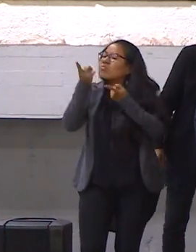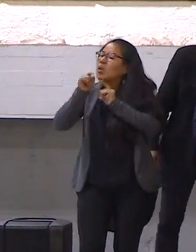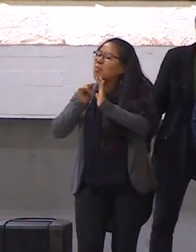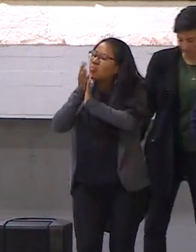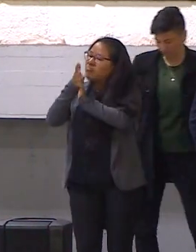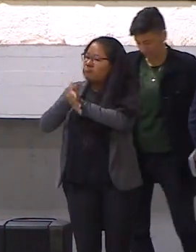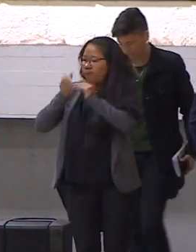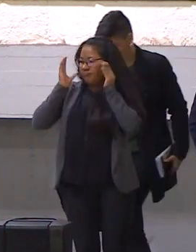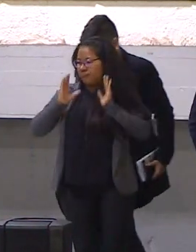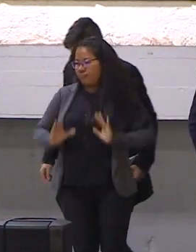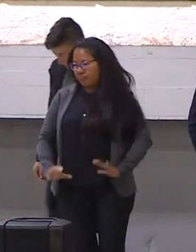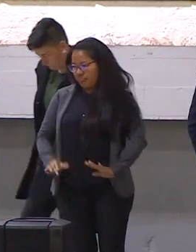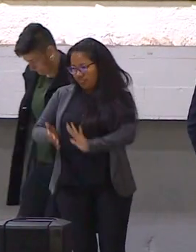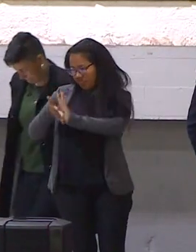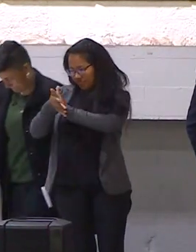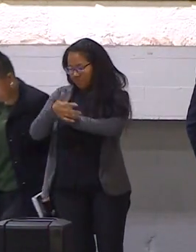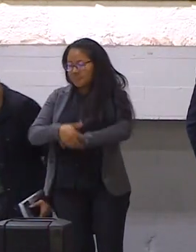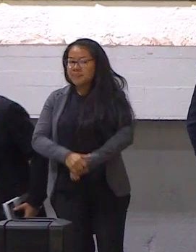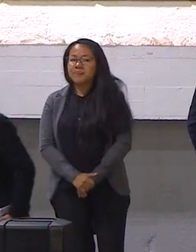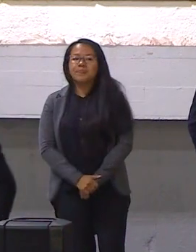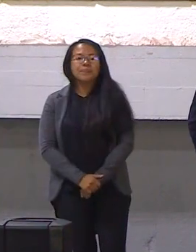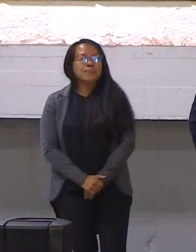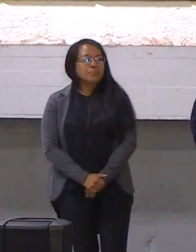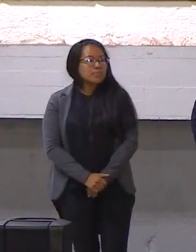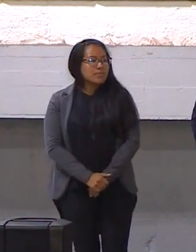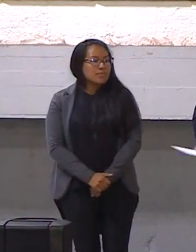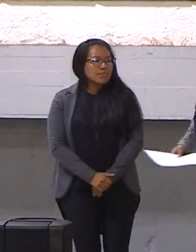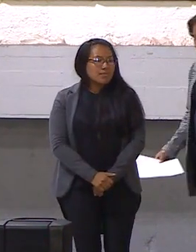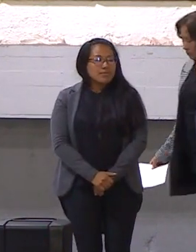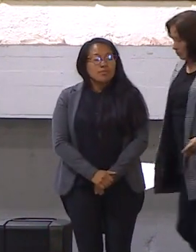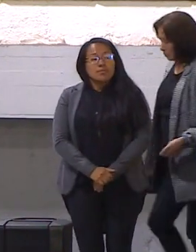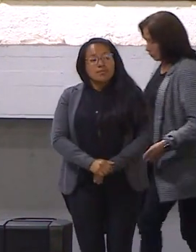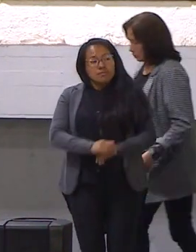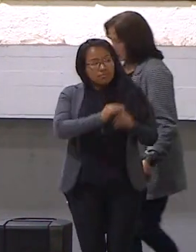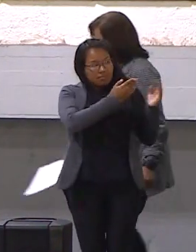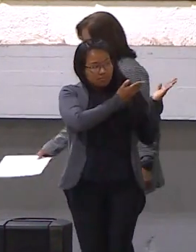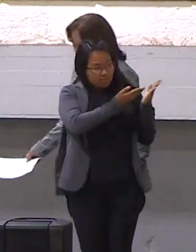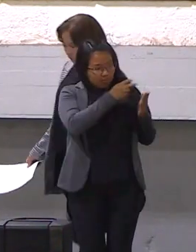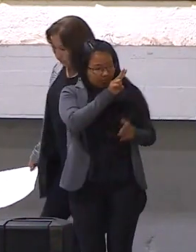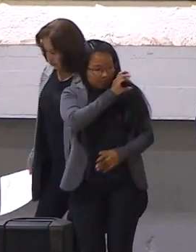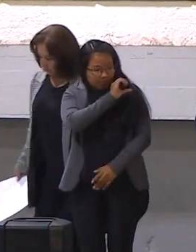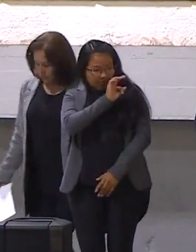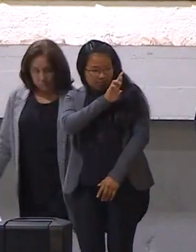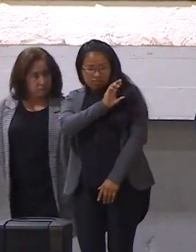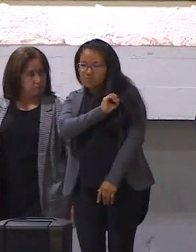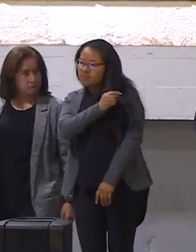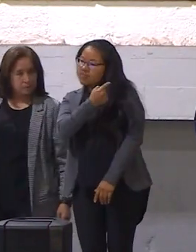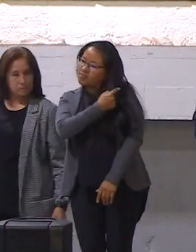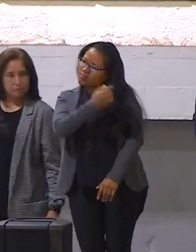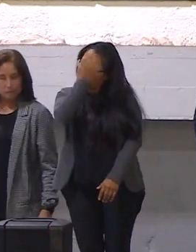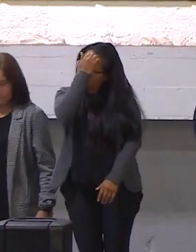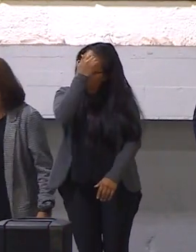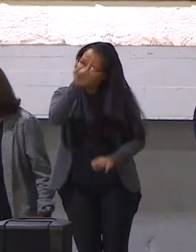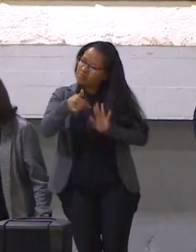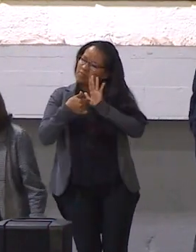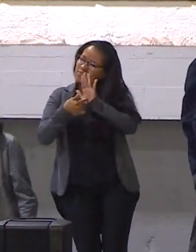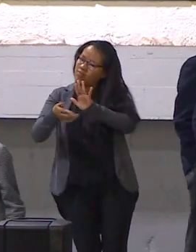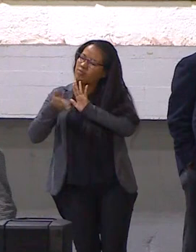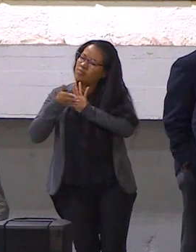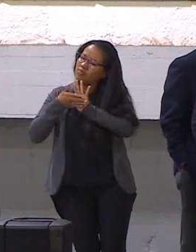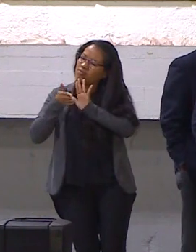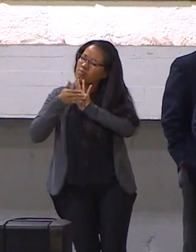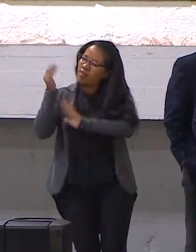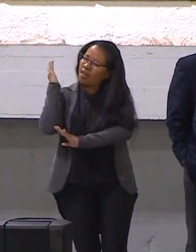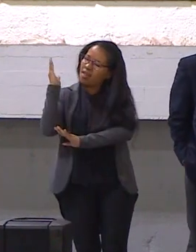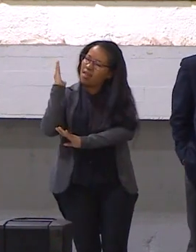corporal quiero presentar al maestro víctor jairo chinchilla que nos va a dar como la justificación de esta